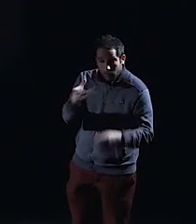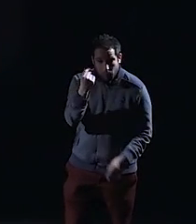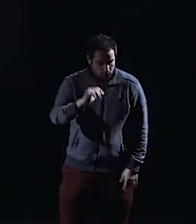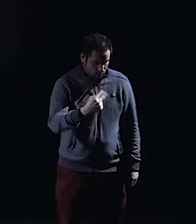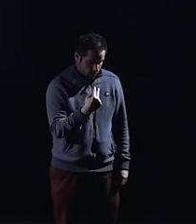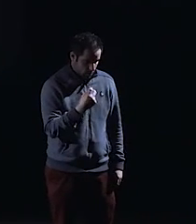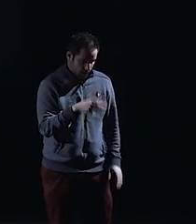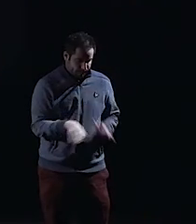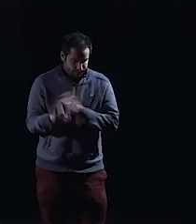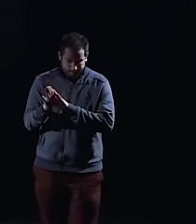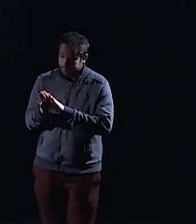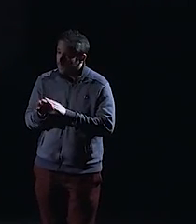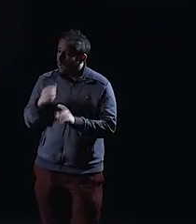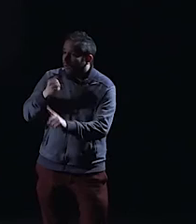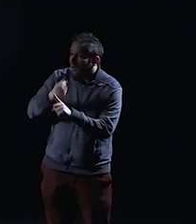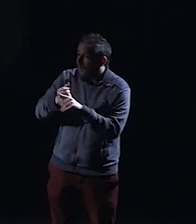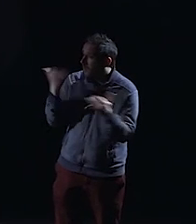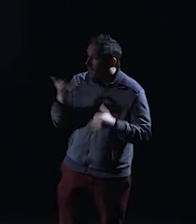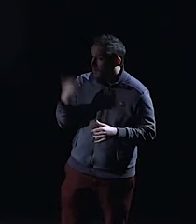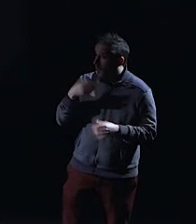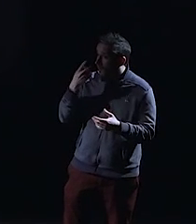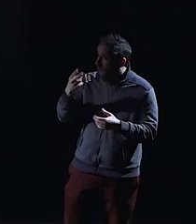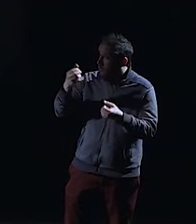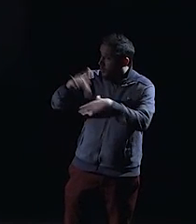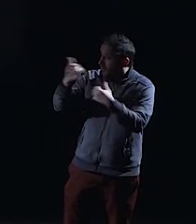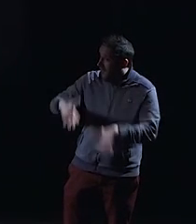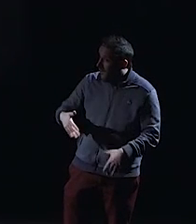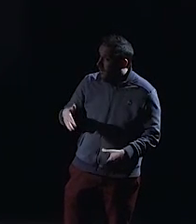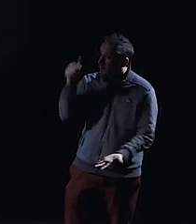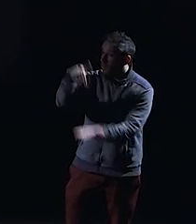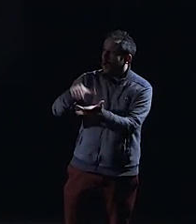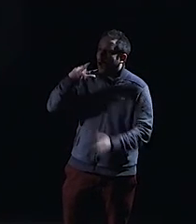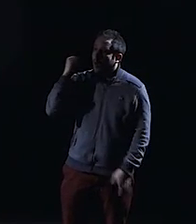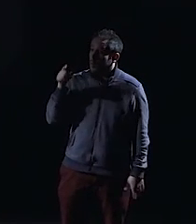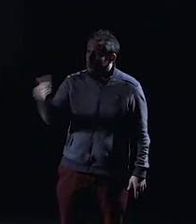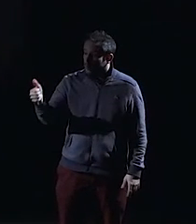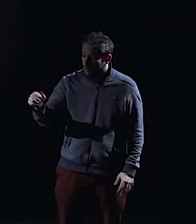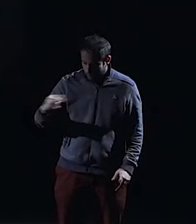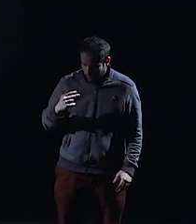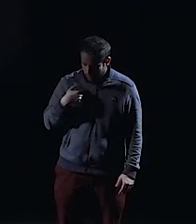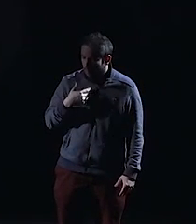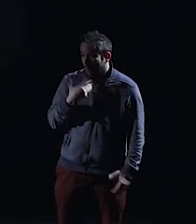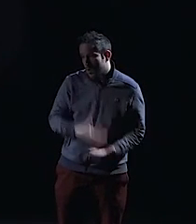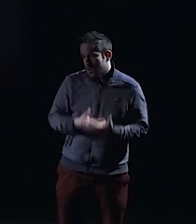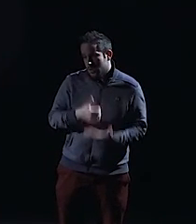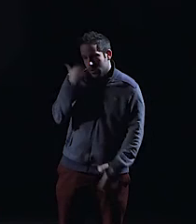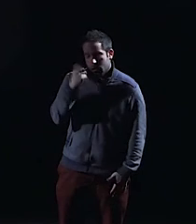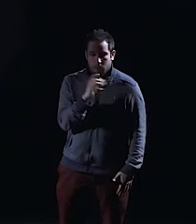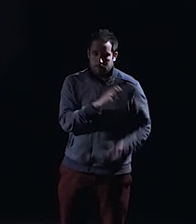qu'il faut qu'il s'en aille. Et moi, j'ai déjà vu ça arriver, dans des endroits où le mec comprenait tout seul que c'était un gros lourd et qu'il fallait qu'il